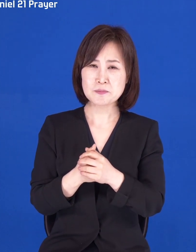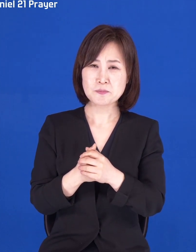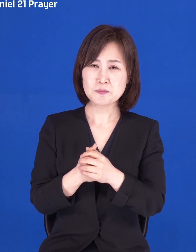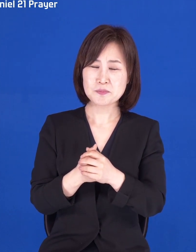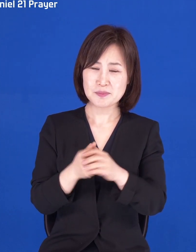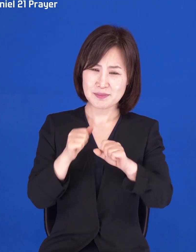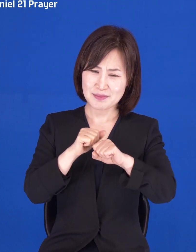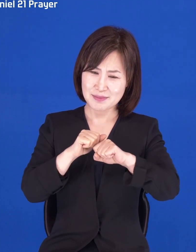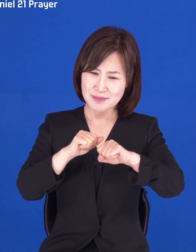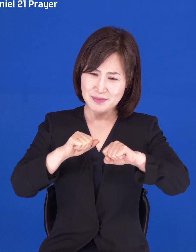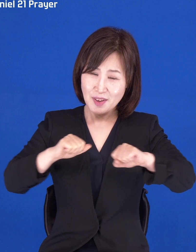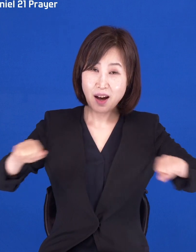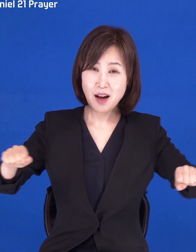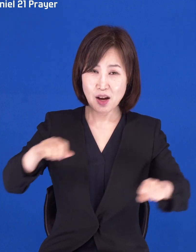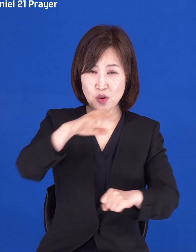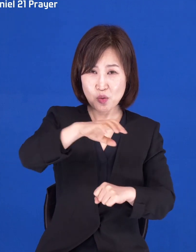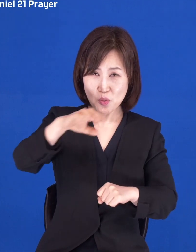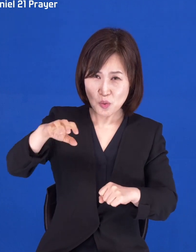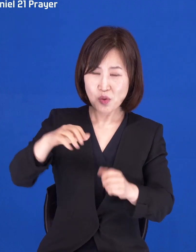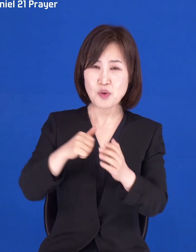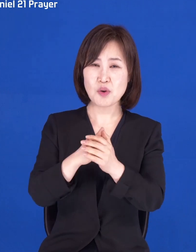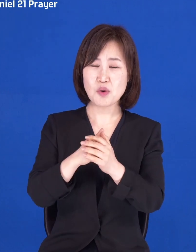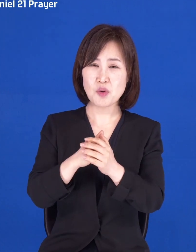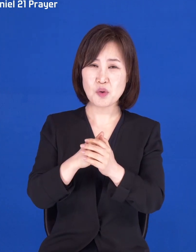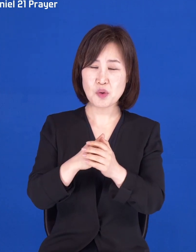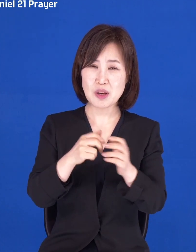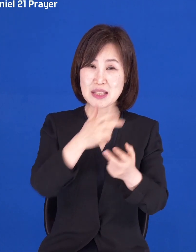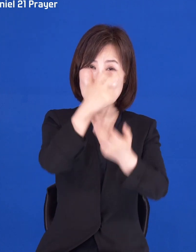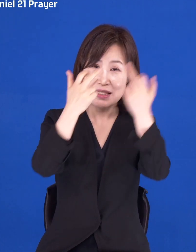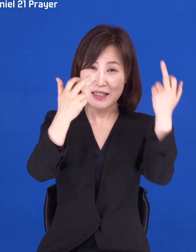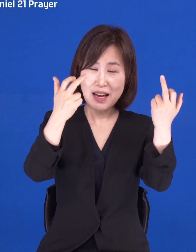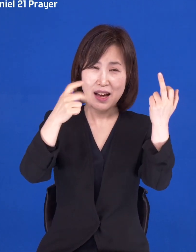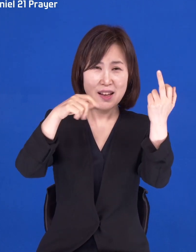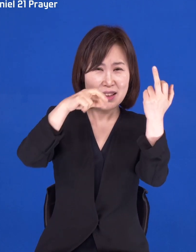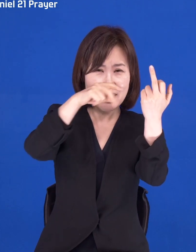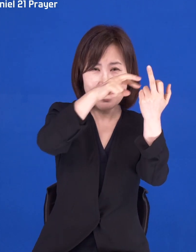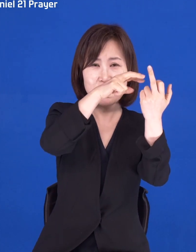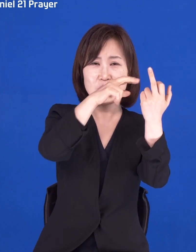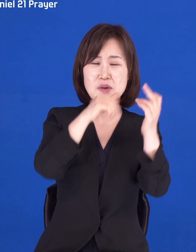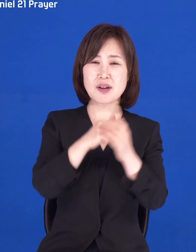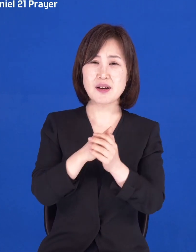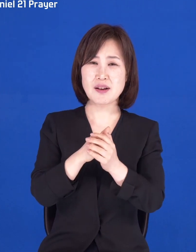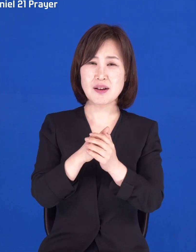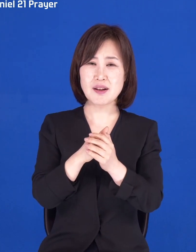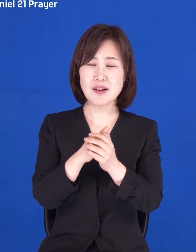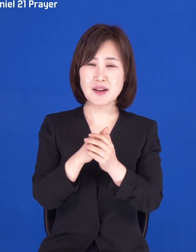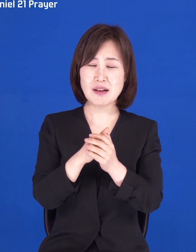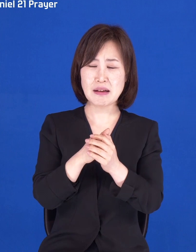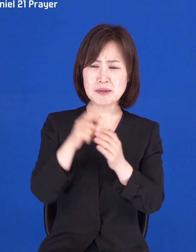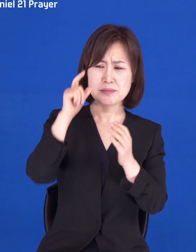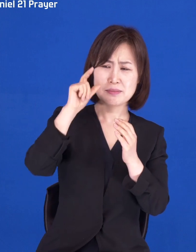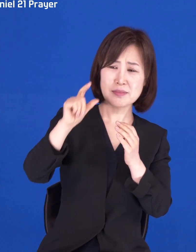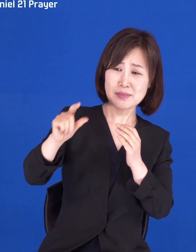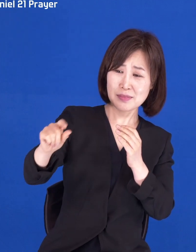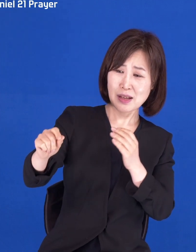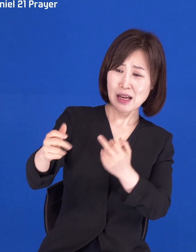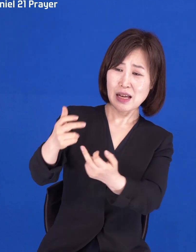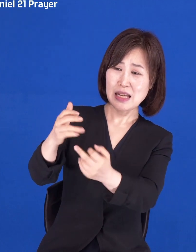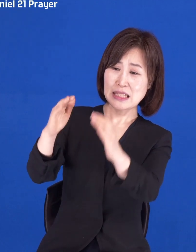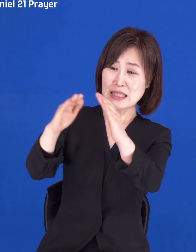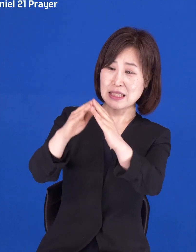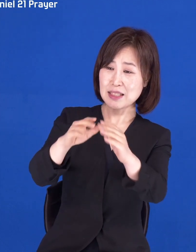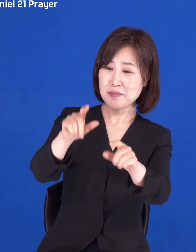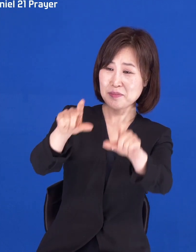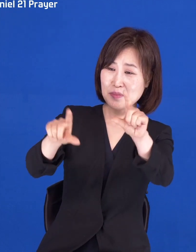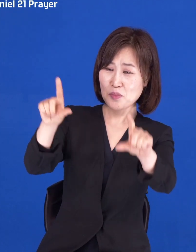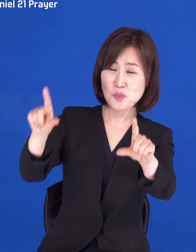넓은 들판에 나가서나 또 가까운 야산에 올라가 옹기종기 모여있는